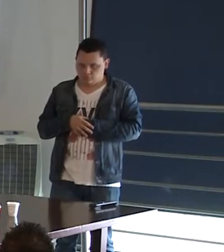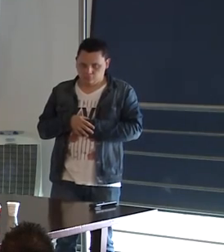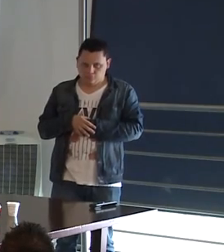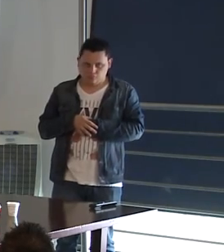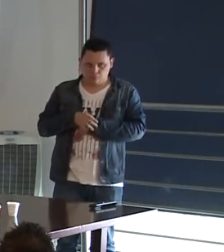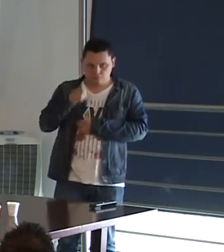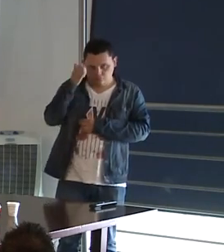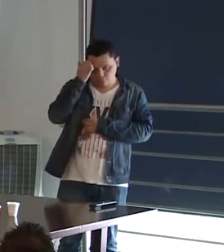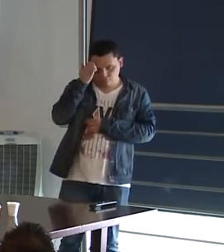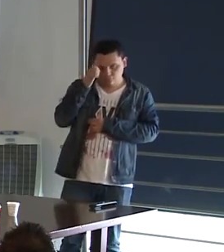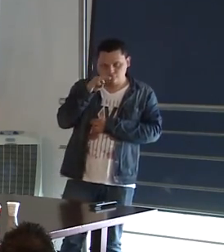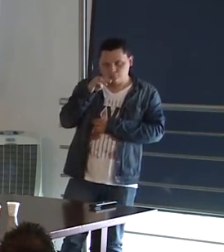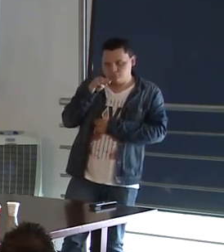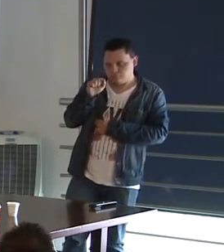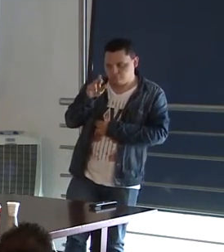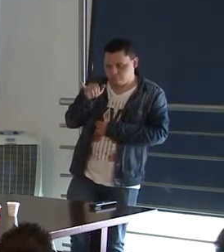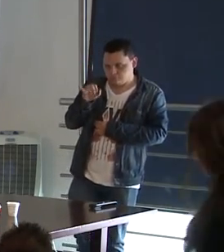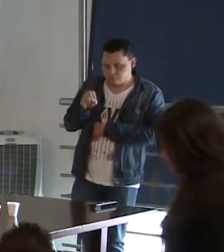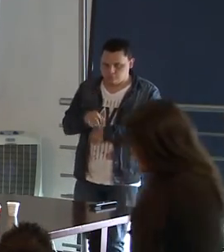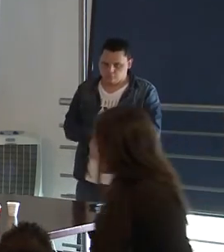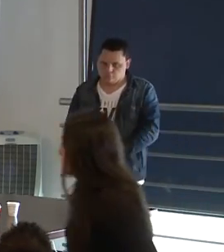el profesor Mario.